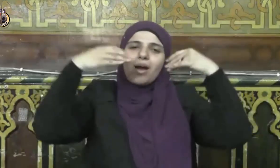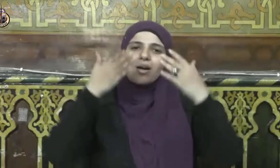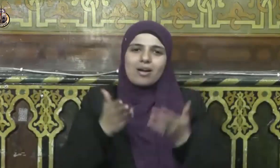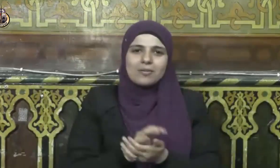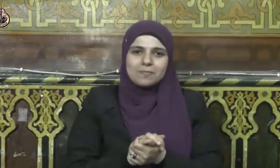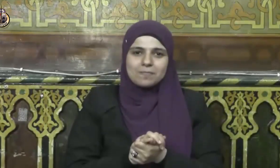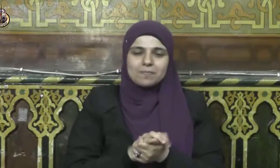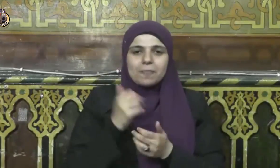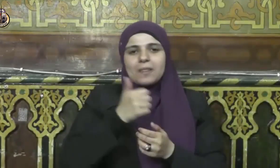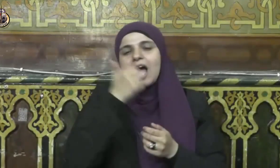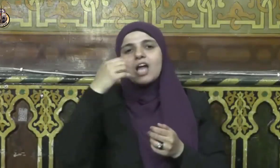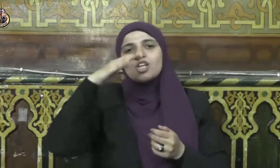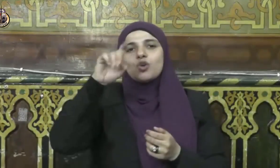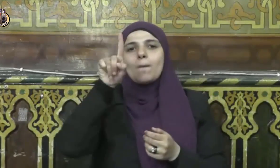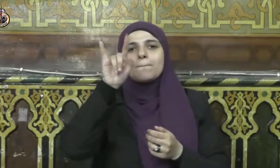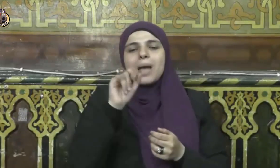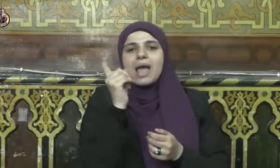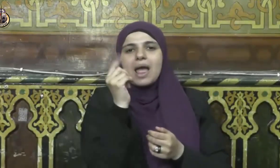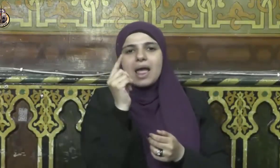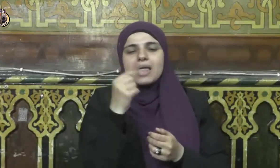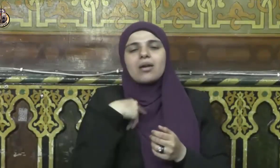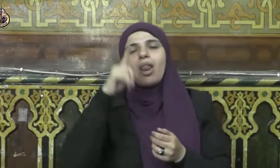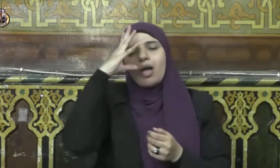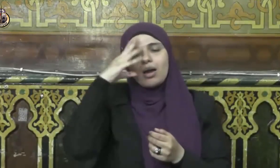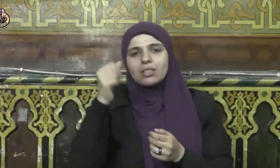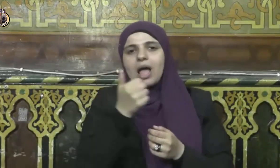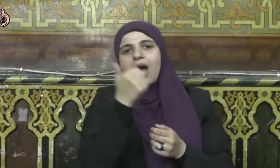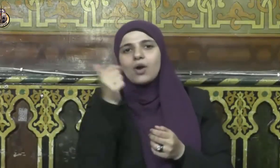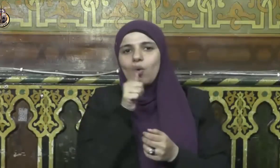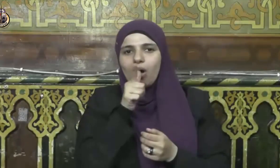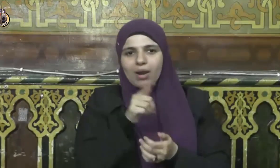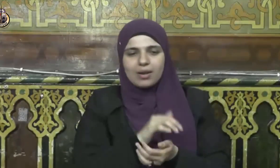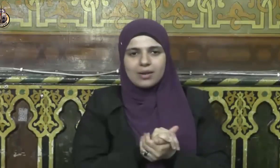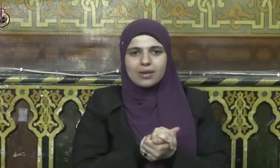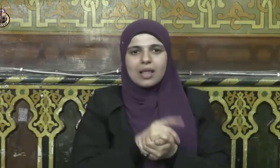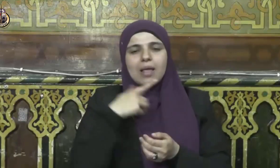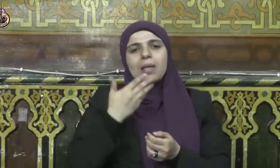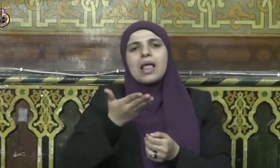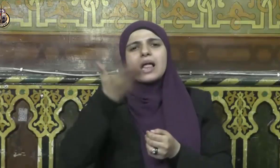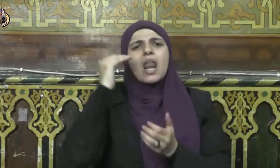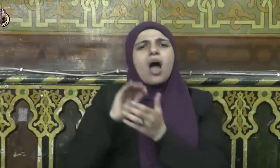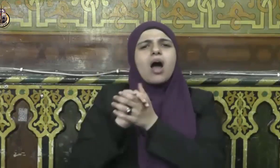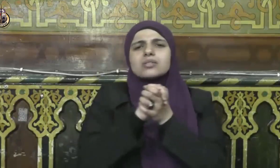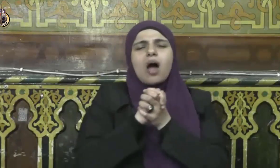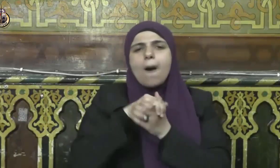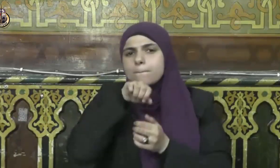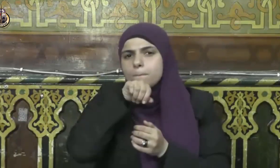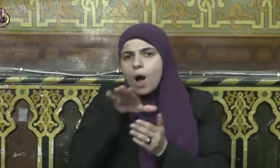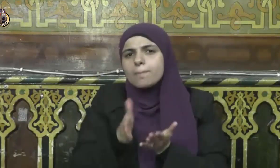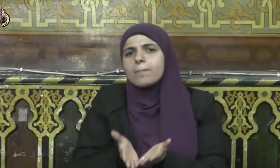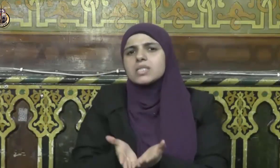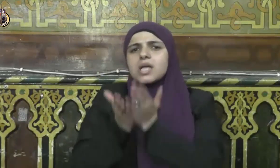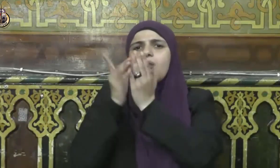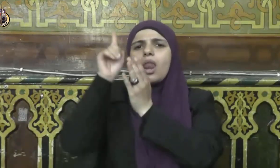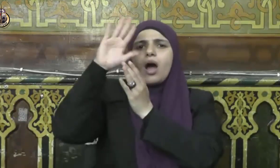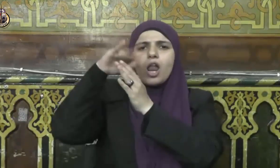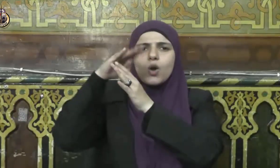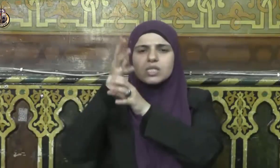اليوم المبارك. فعن جبير بن نفير رضي الله عنه قال: كان أصحاب النبي صلى الله